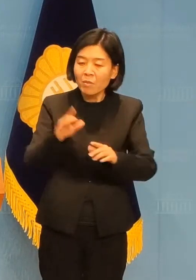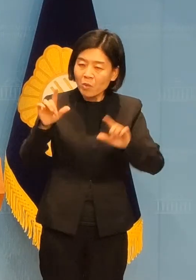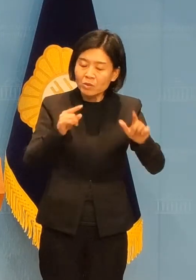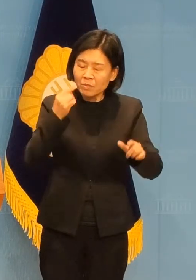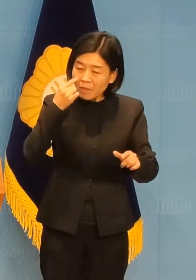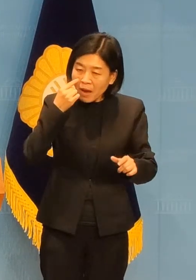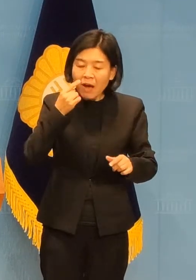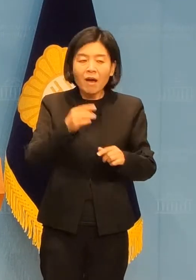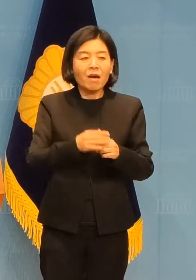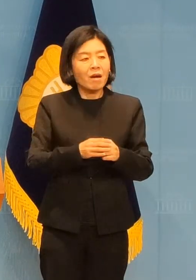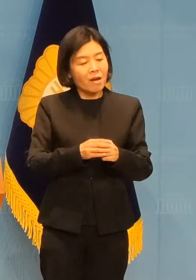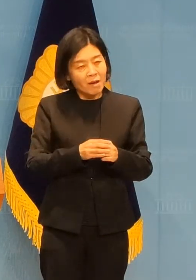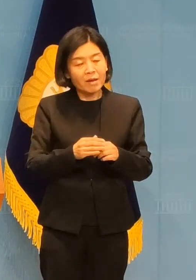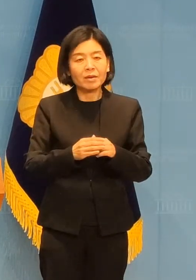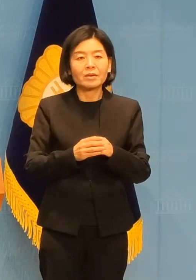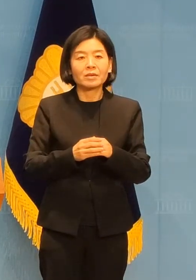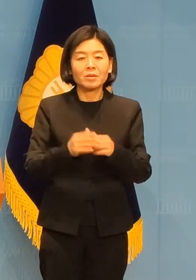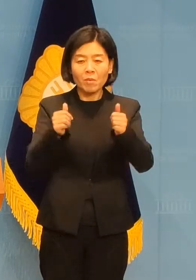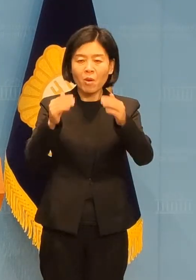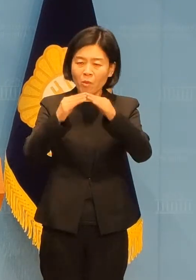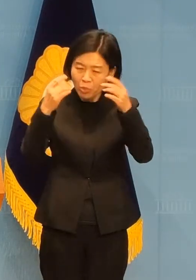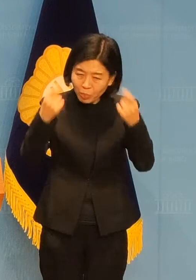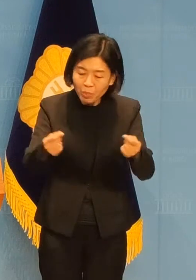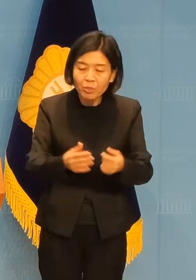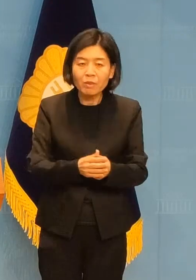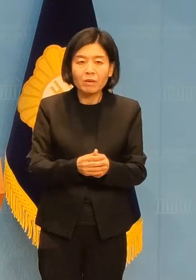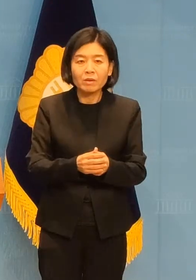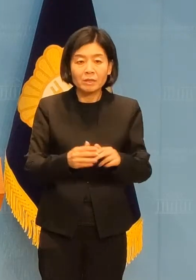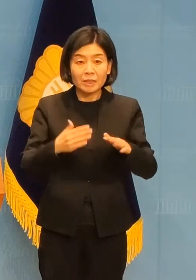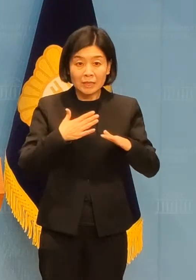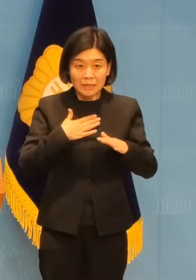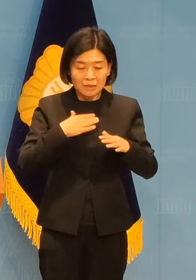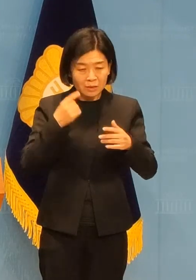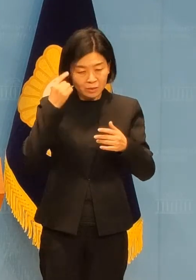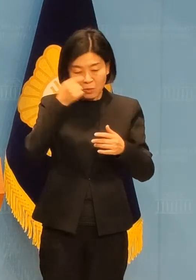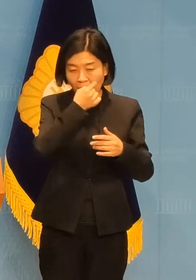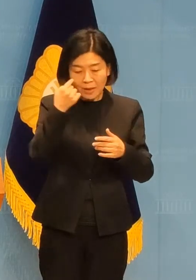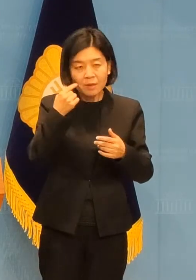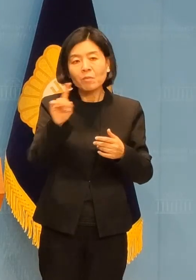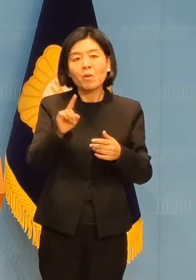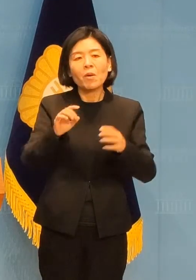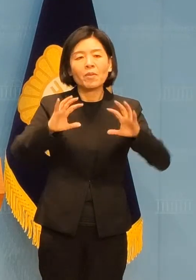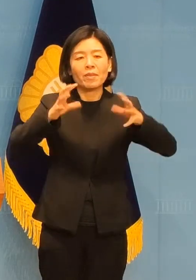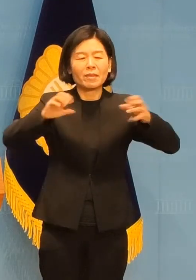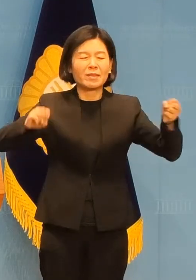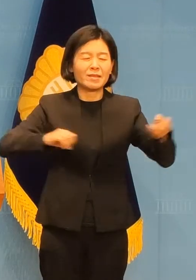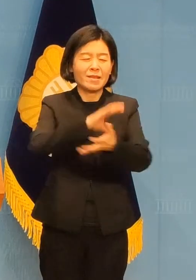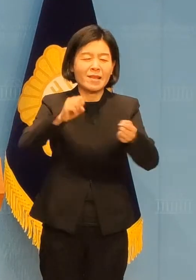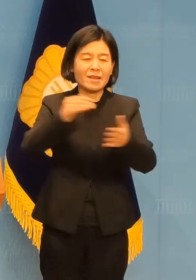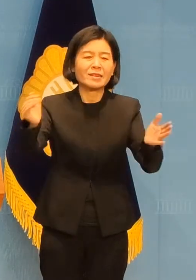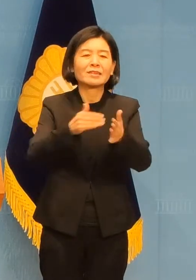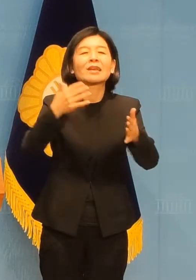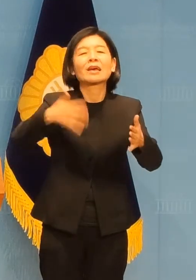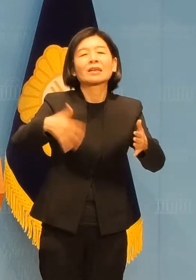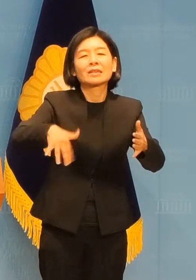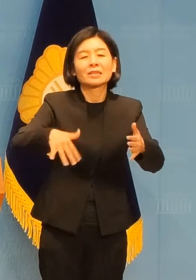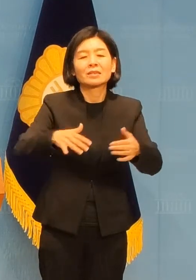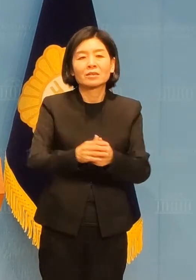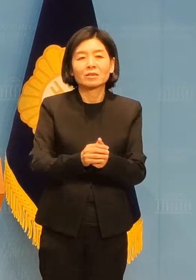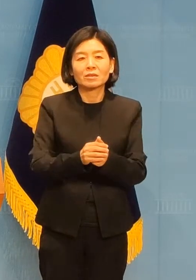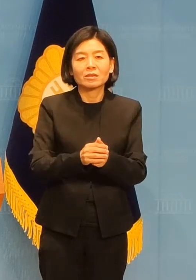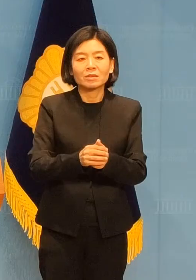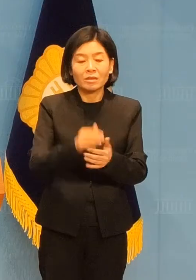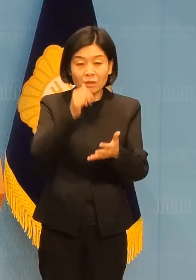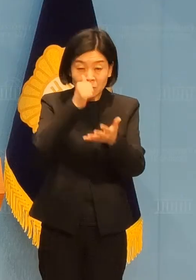다시 확인합니다. 내란은 완전히 끝나지 않았습니다. 내란 핵심 피의자들에 대한